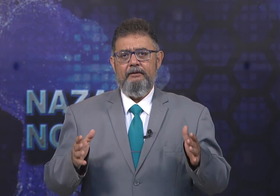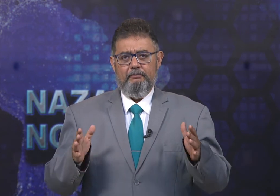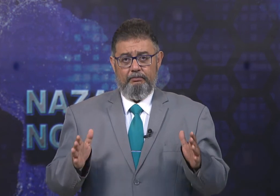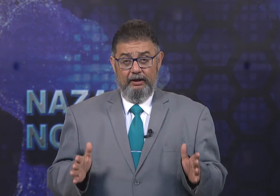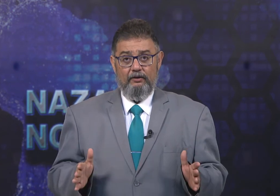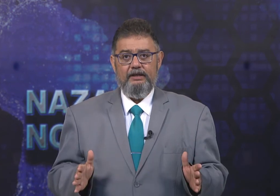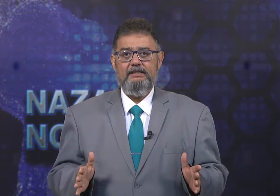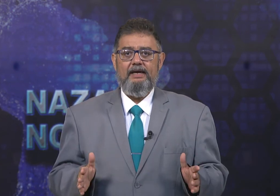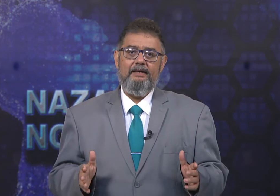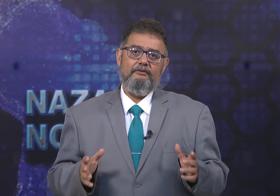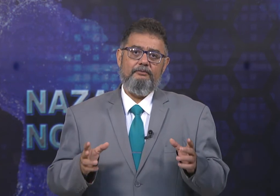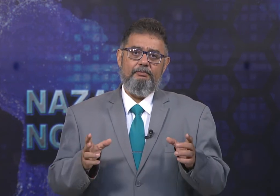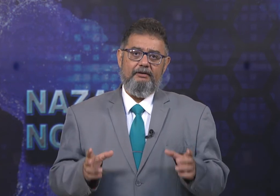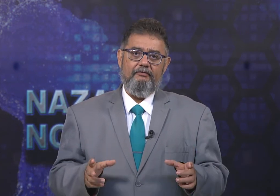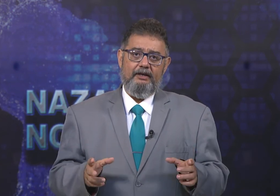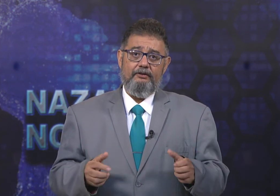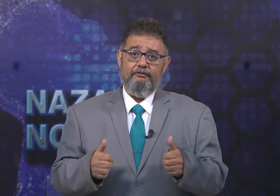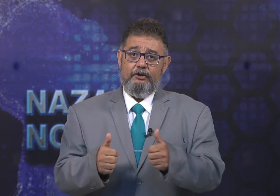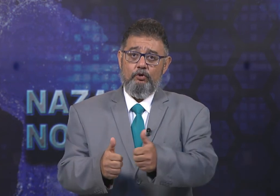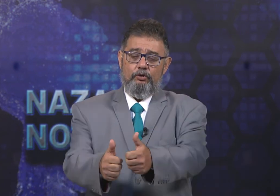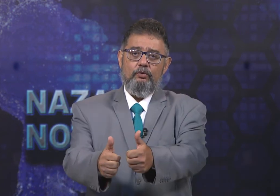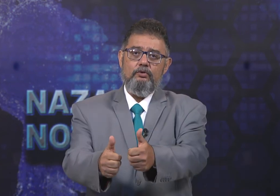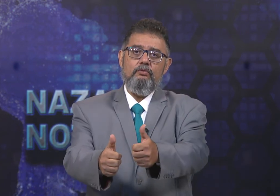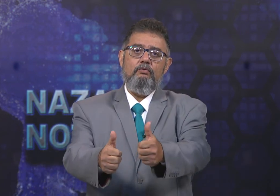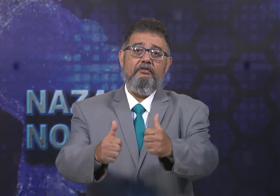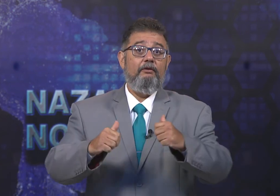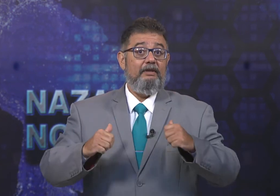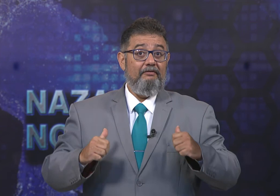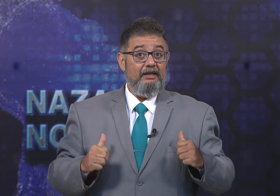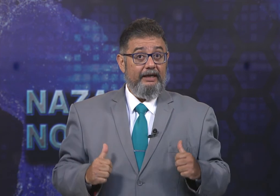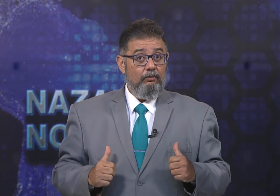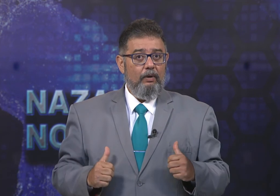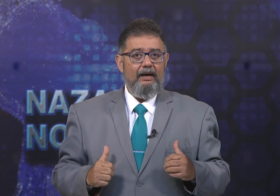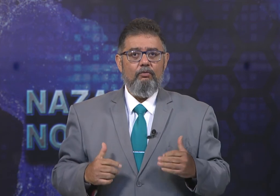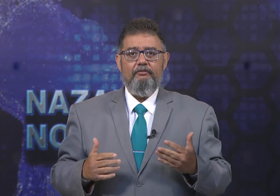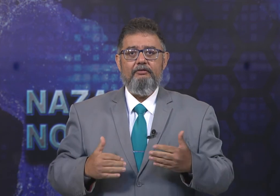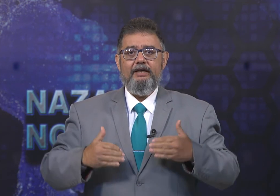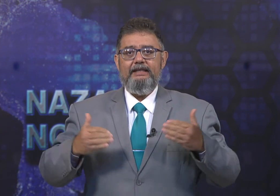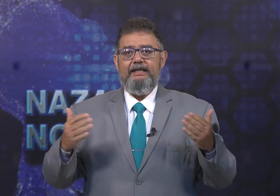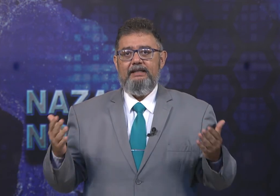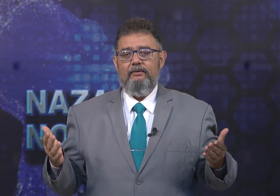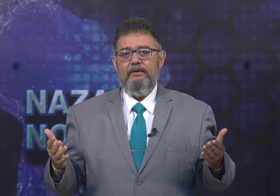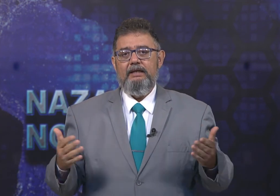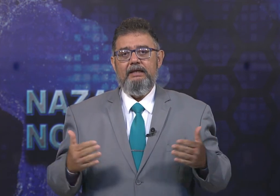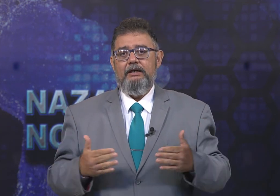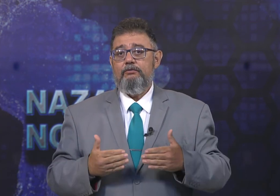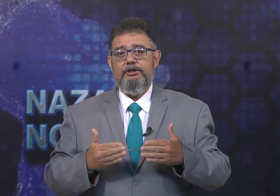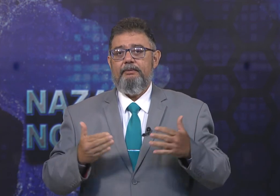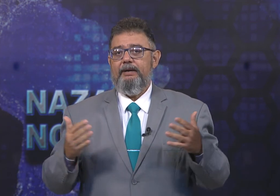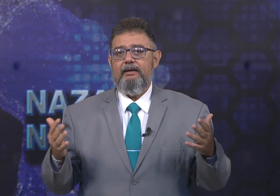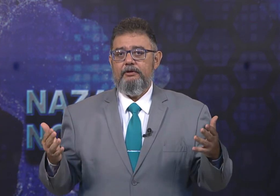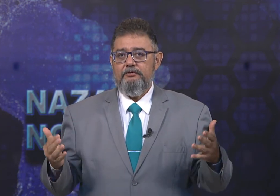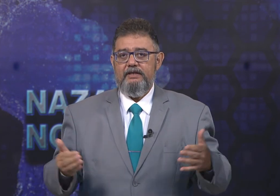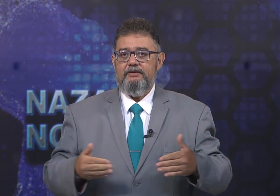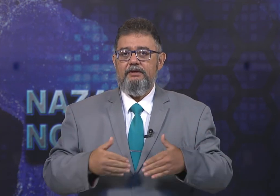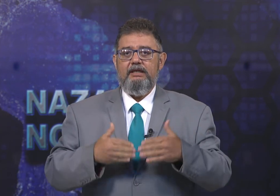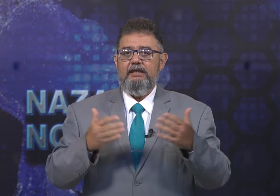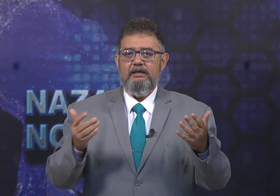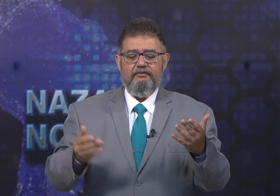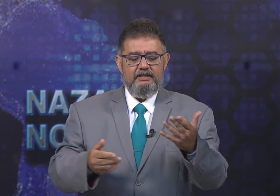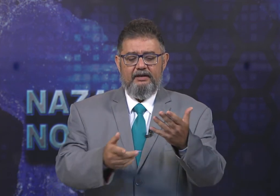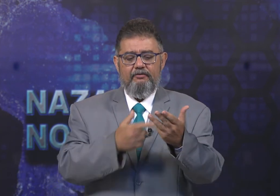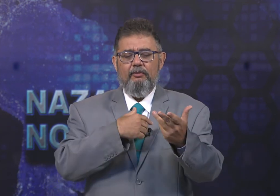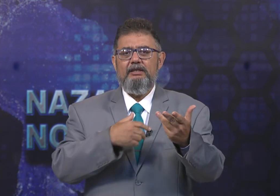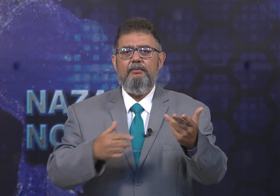bem organizado, bem feito, vitorioso. governo teve que recuar. O governo que até então não tinha parâmetros, fazia o que